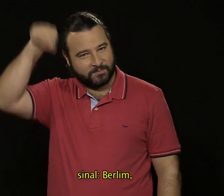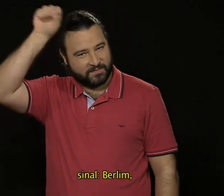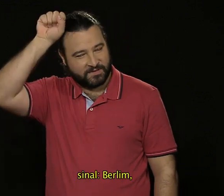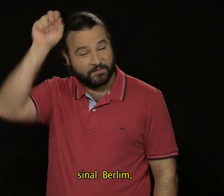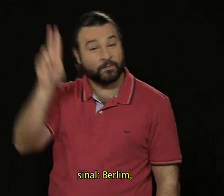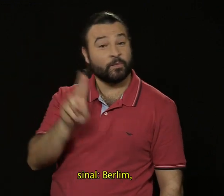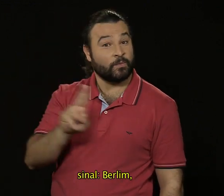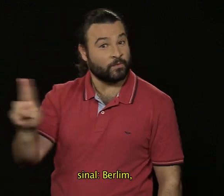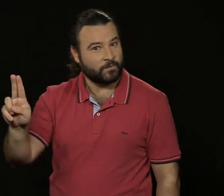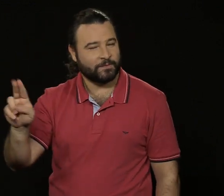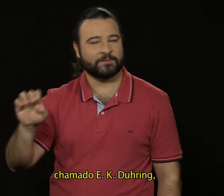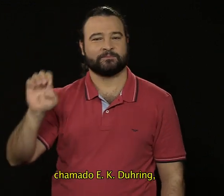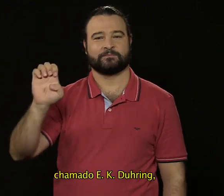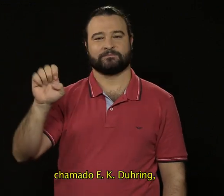Berlim, chamado